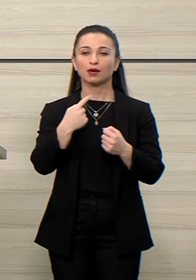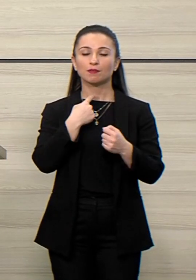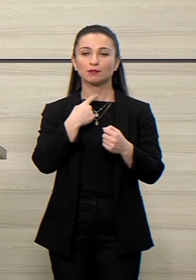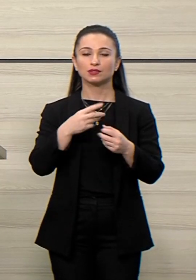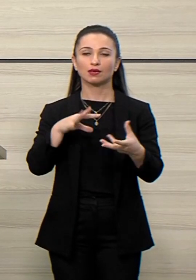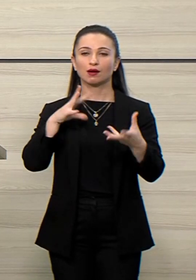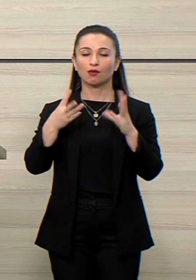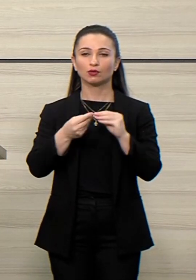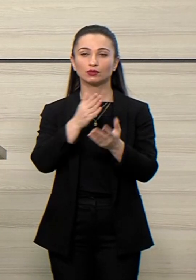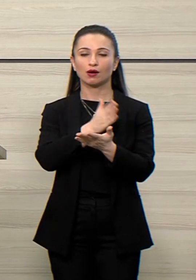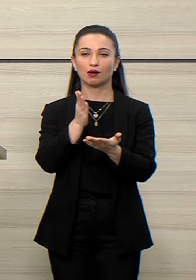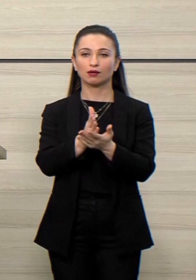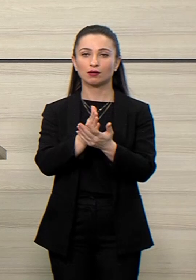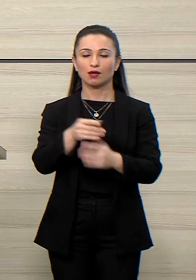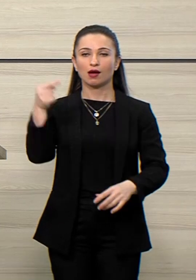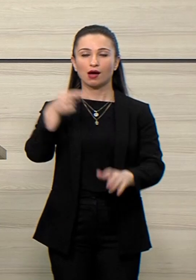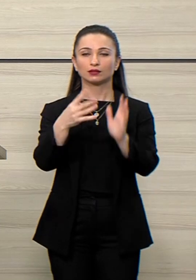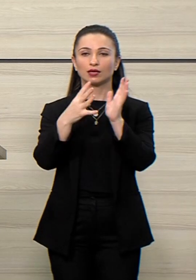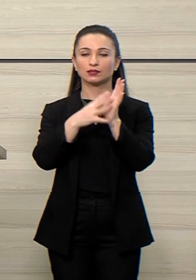ხმების რაოდენობა არის